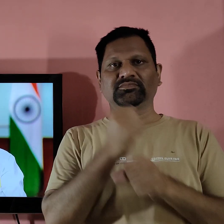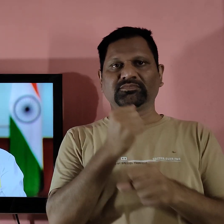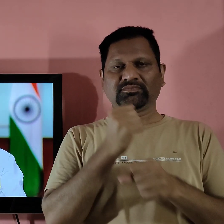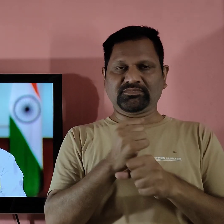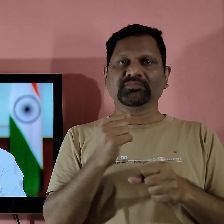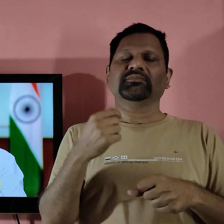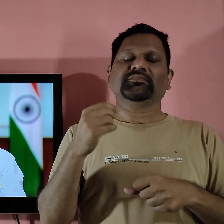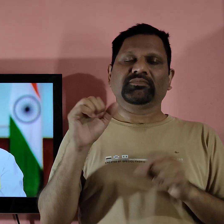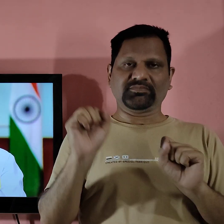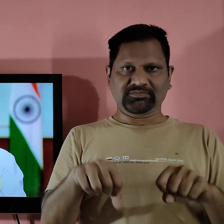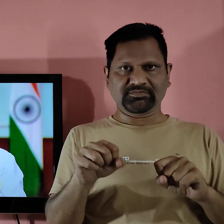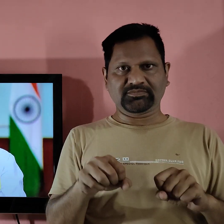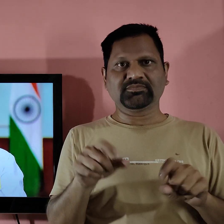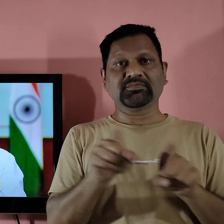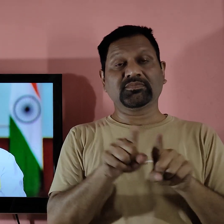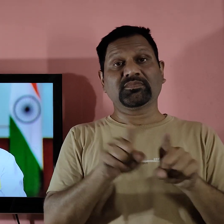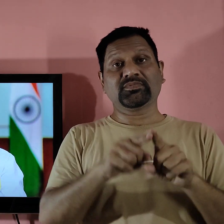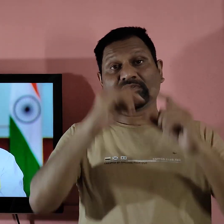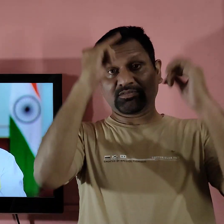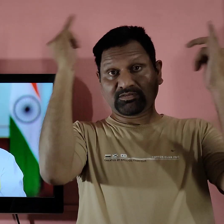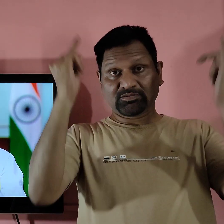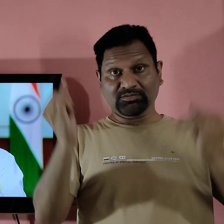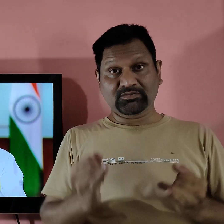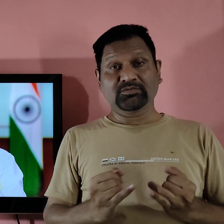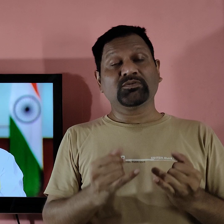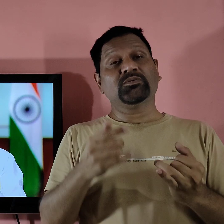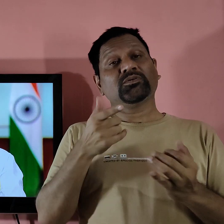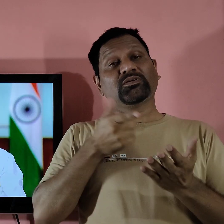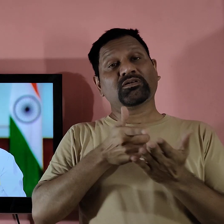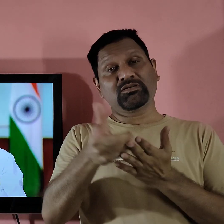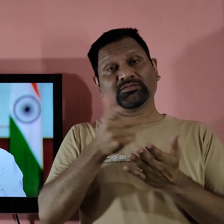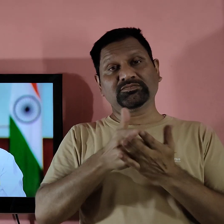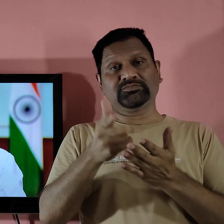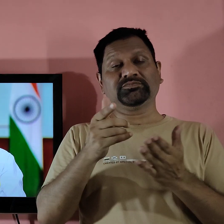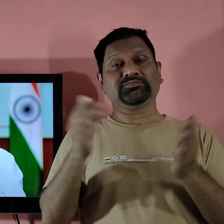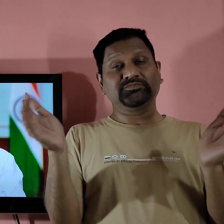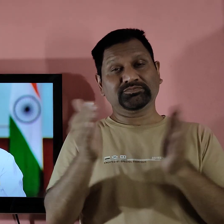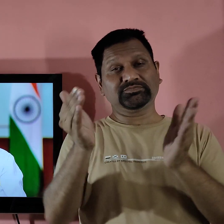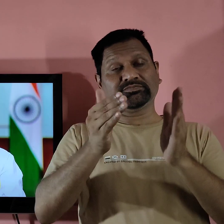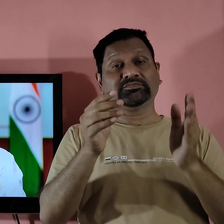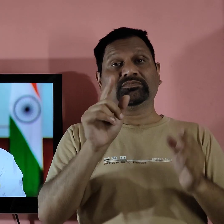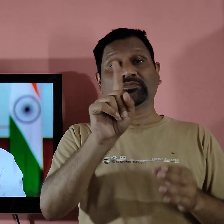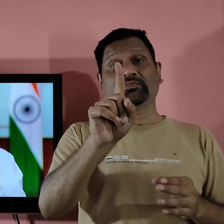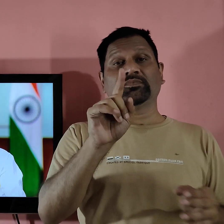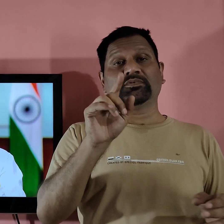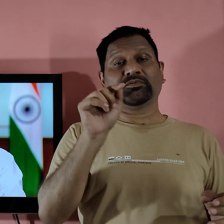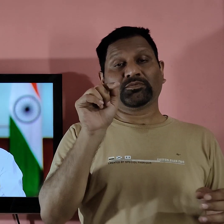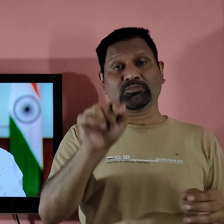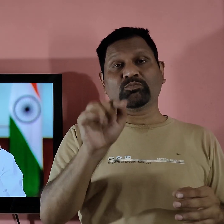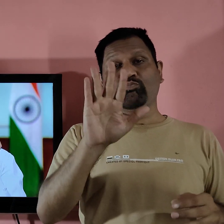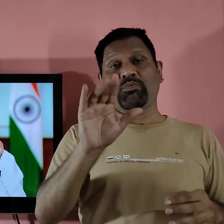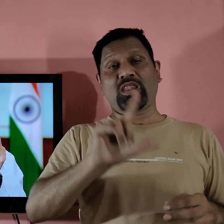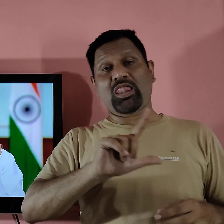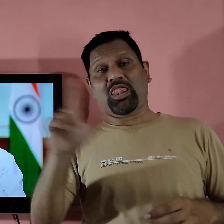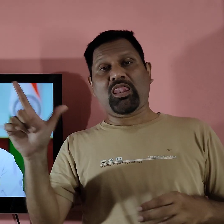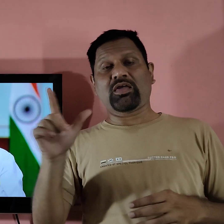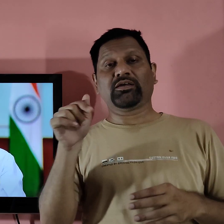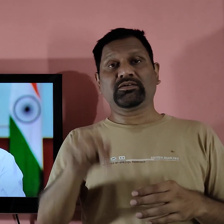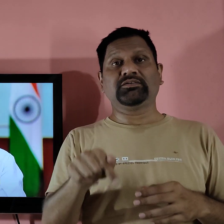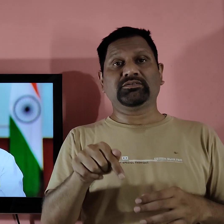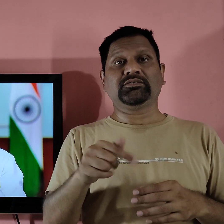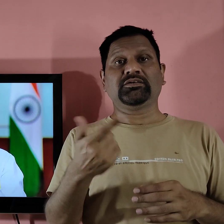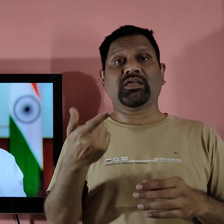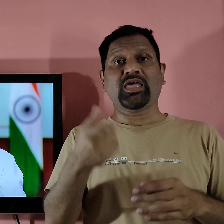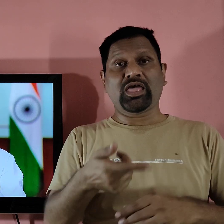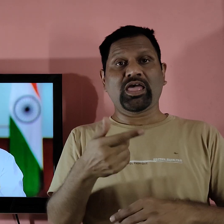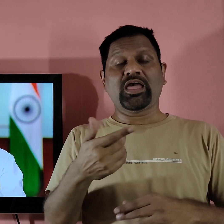भी देश भर के गांवों में लगभग 1.5 लाख हेल्थ एंड